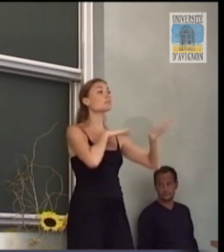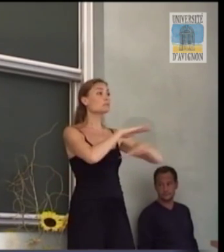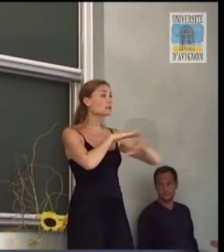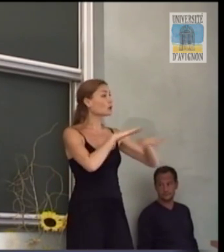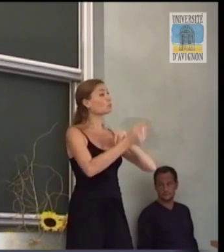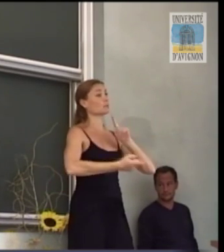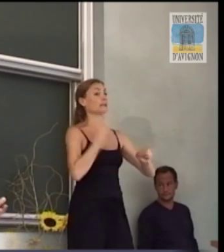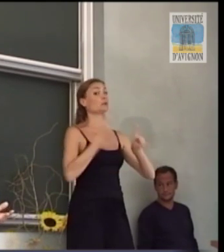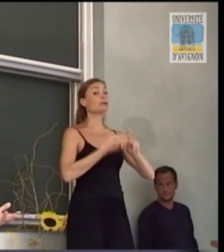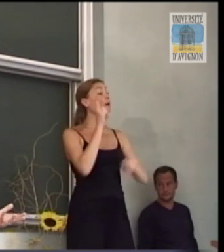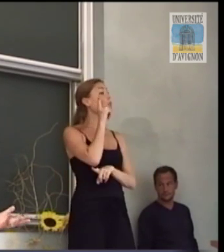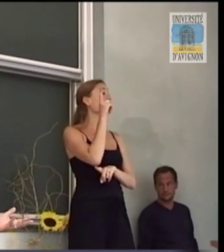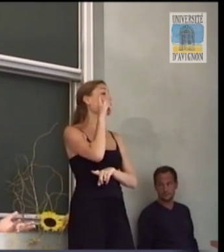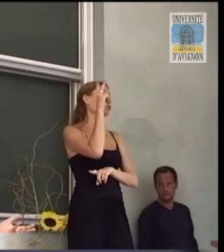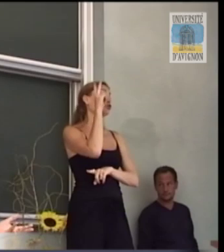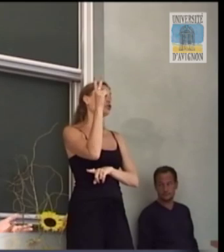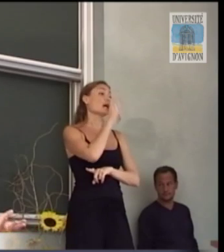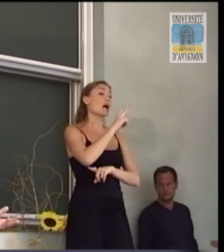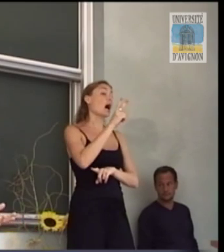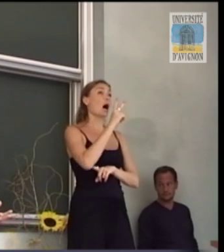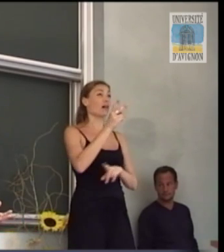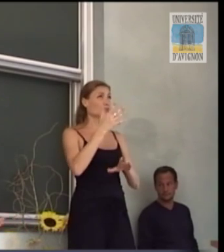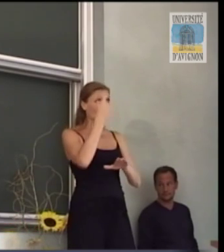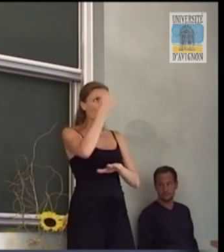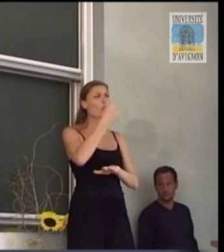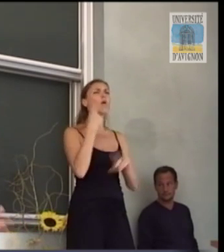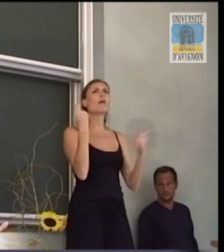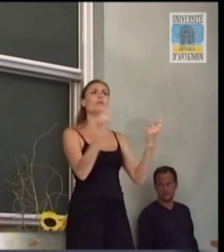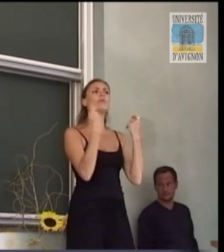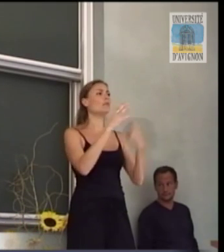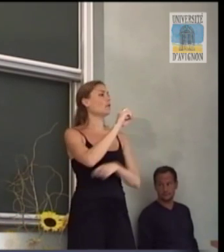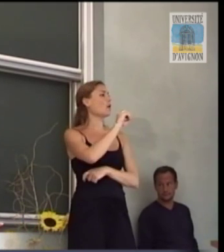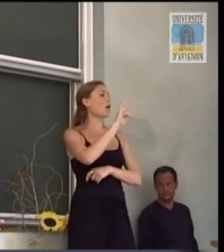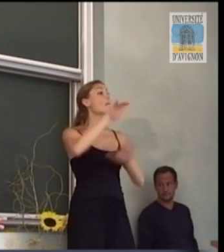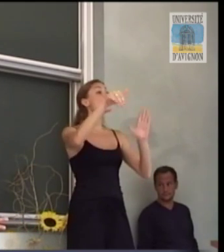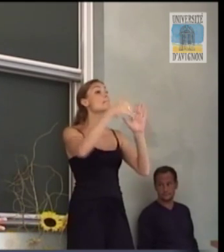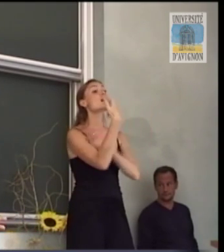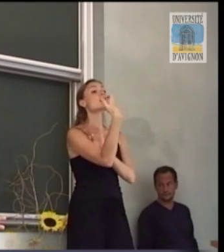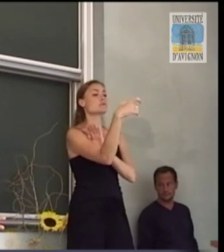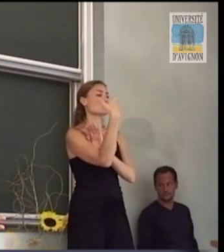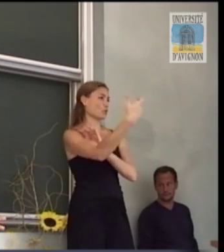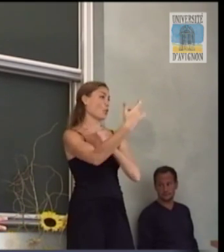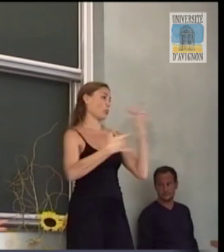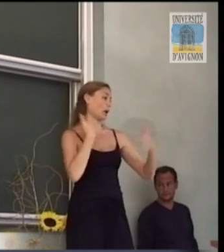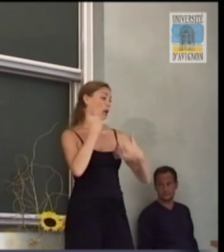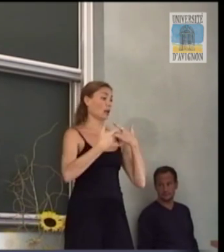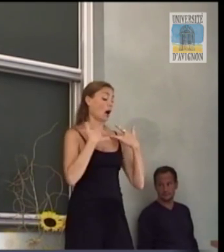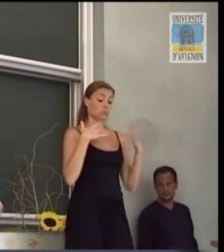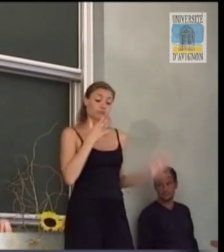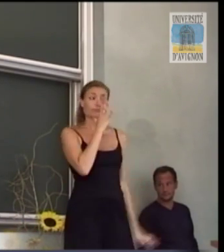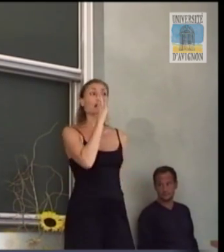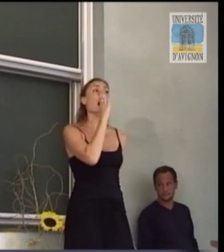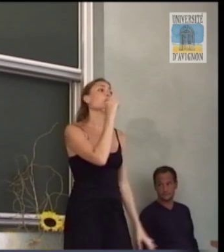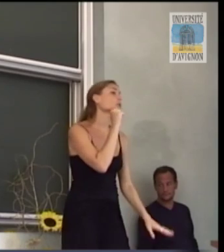spectacles, la majorité sur 1200 spectacles dans le off par exemple, aucun ne sera jamais accessible, parce que pour